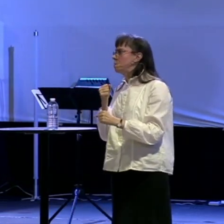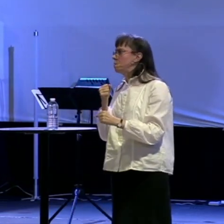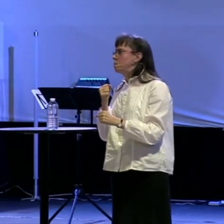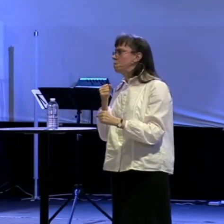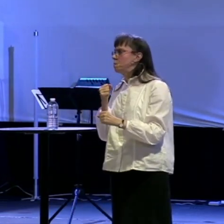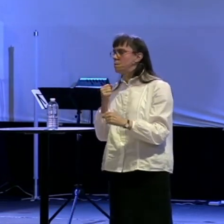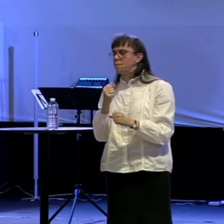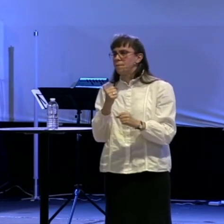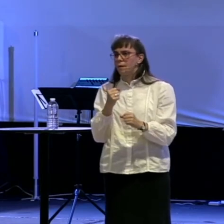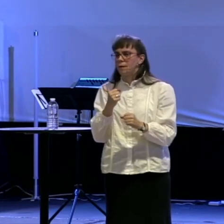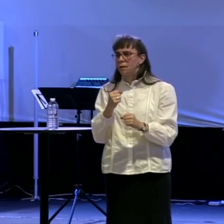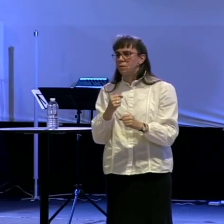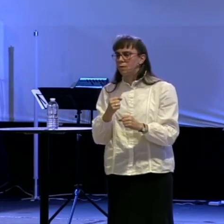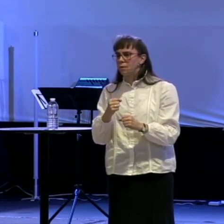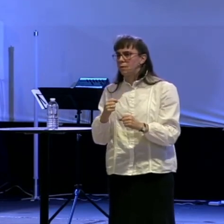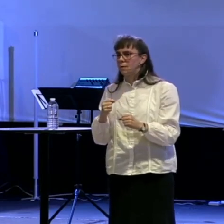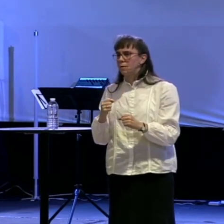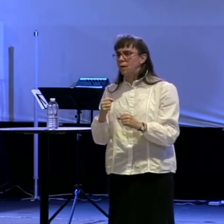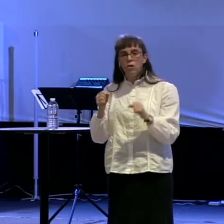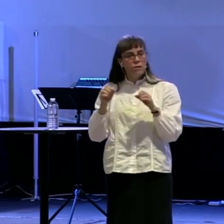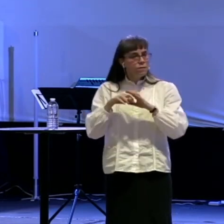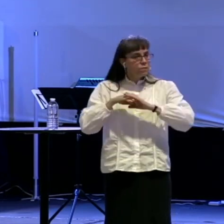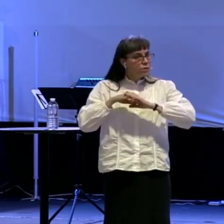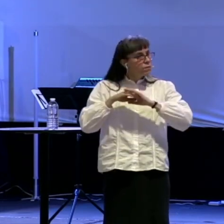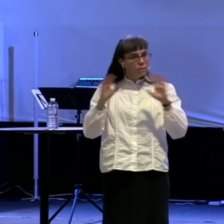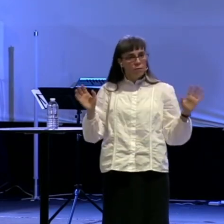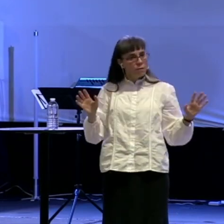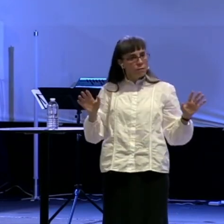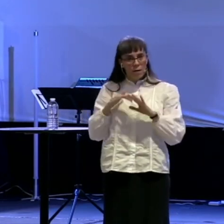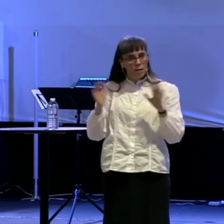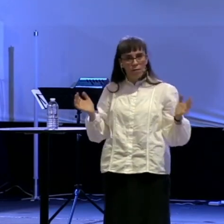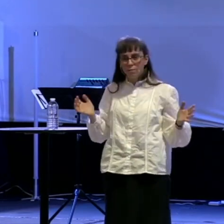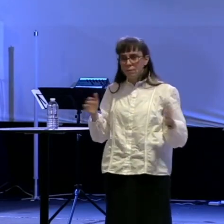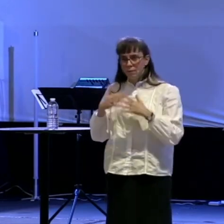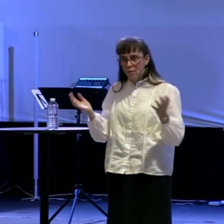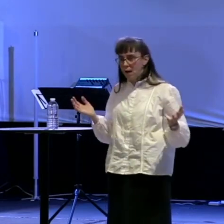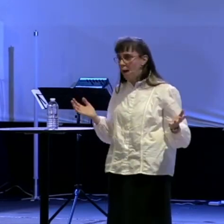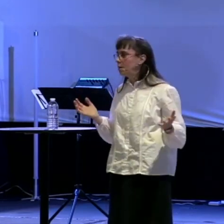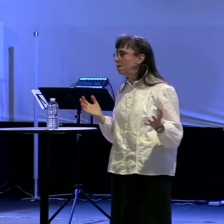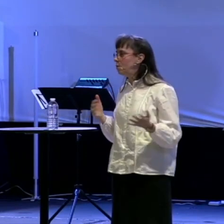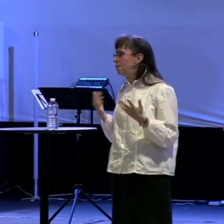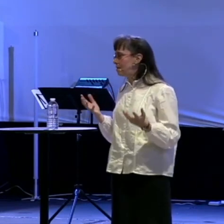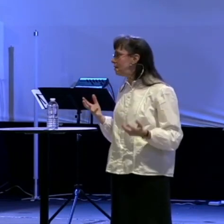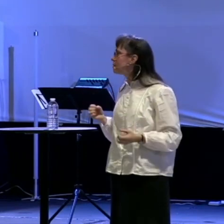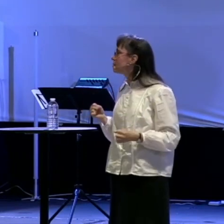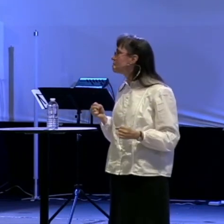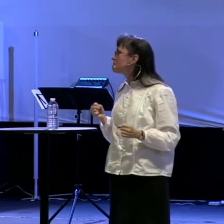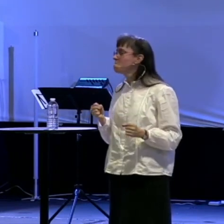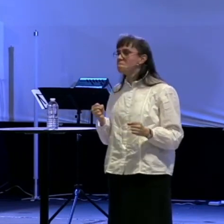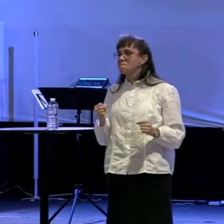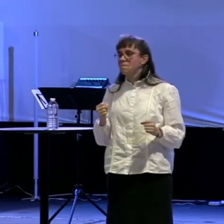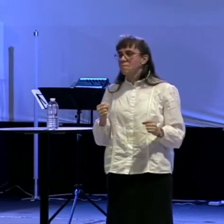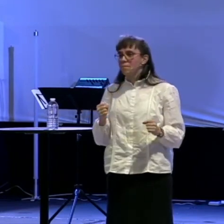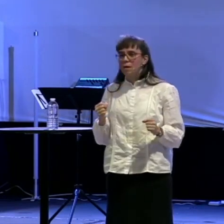Et Jésus, aucune résistance. And Jesus just was kind. Jésus n'a